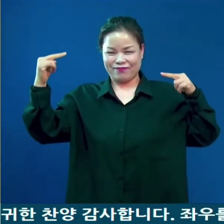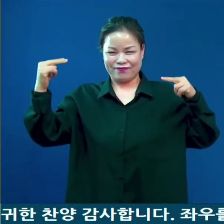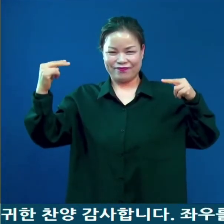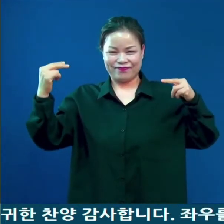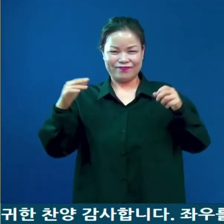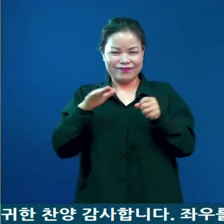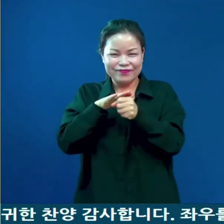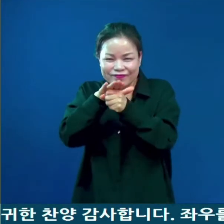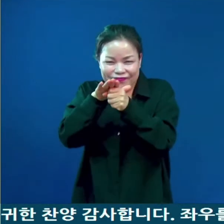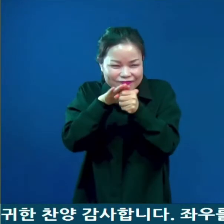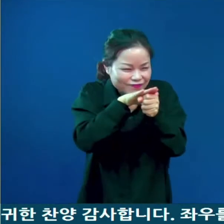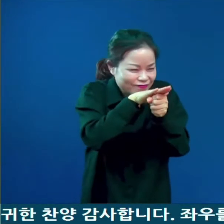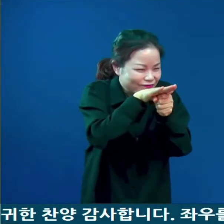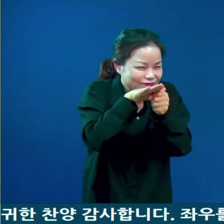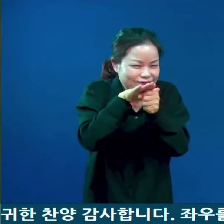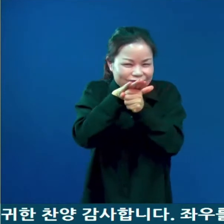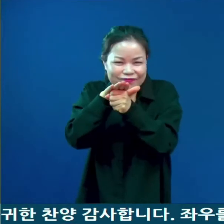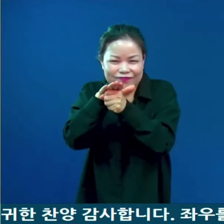하겠습니다. 사랑합니다.